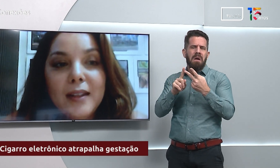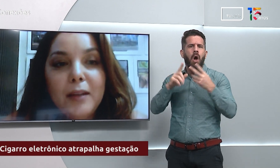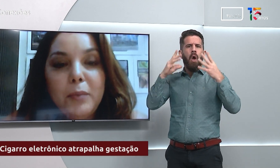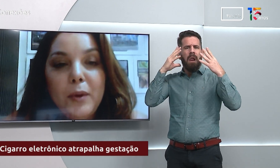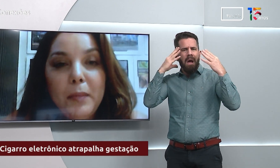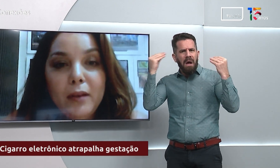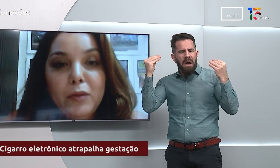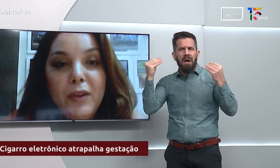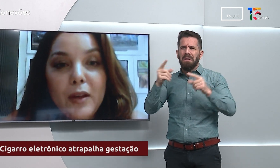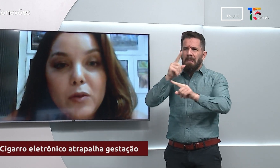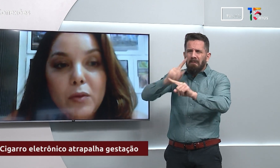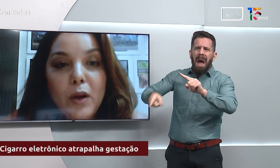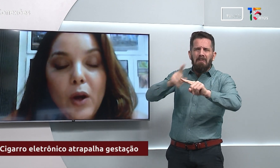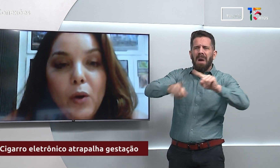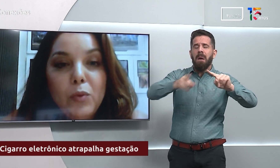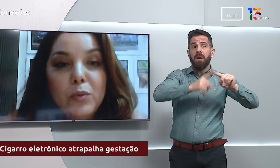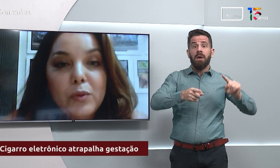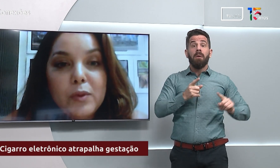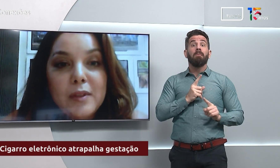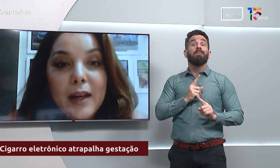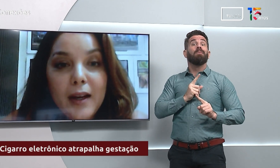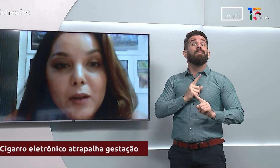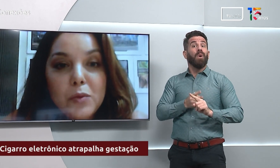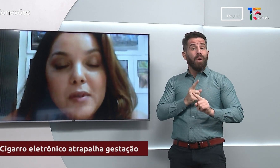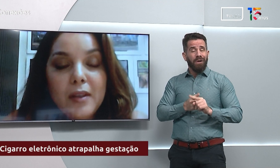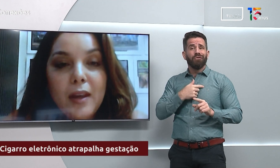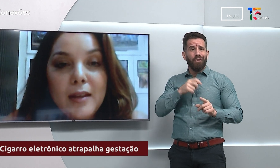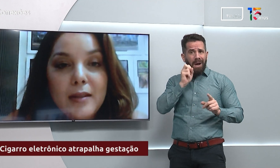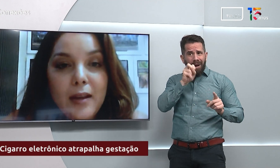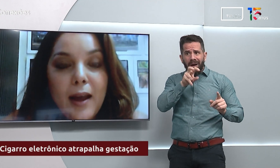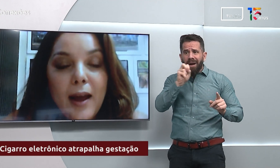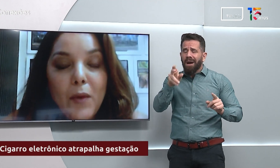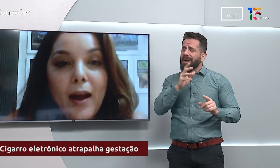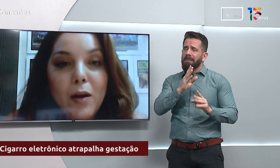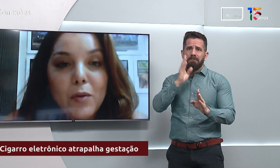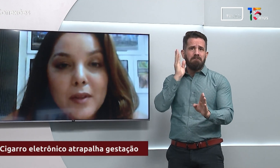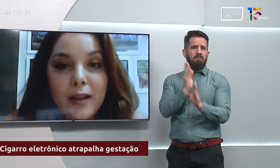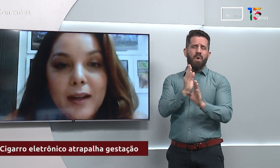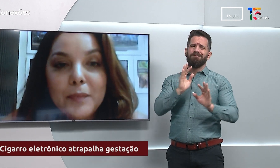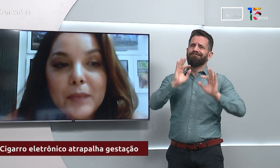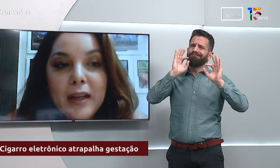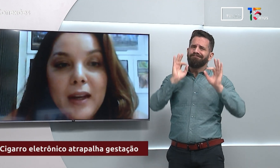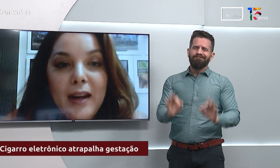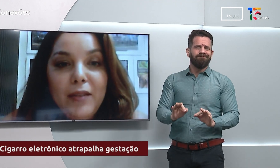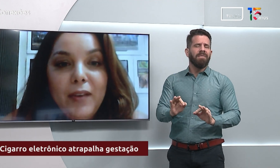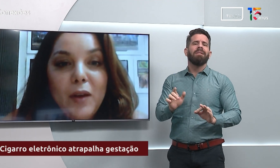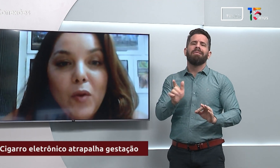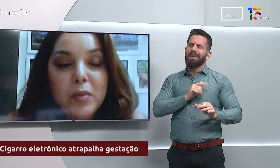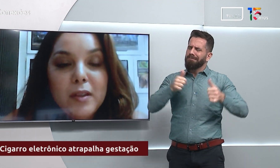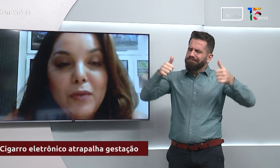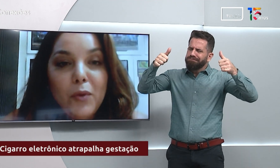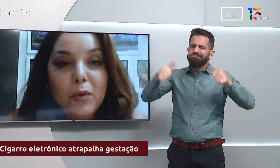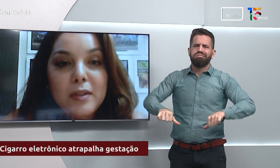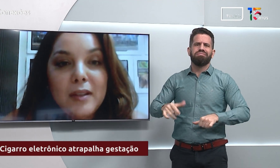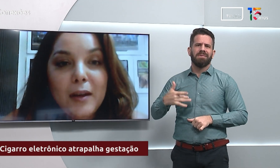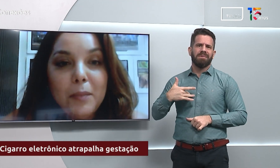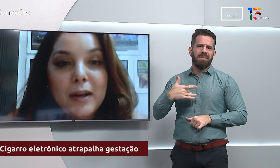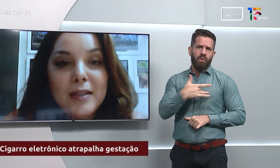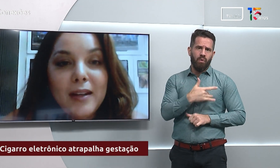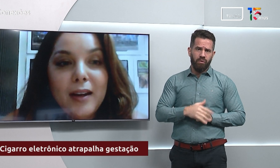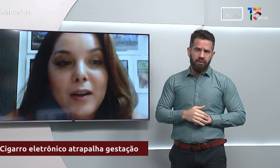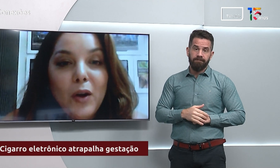crescendo o consumo do cigarro eletrônico vem crescendo nos nossos dias, mesmo diante da proibição aqui no